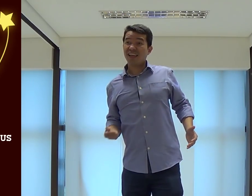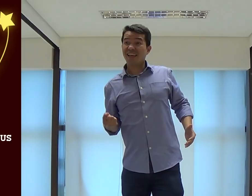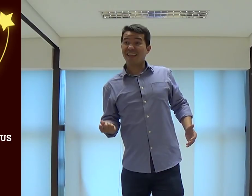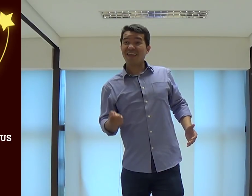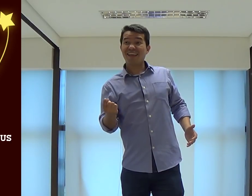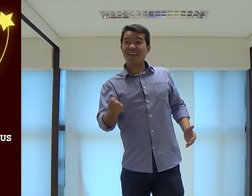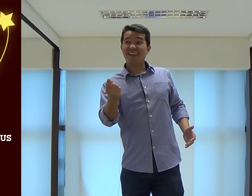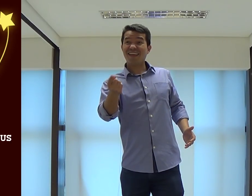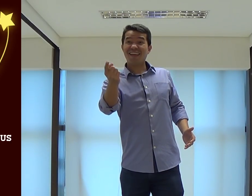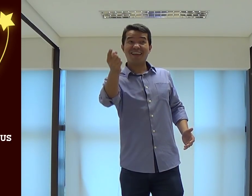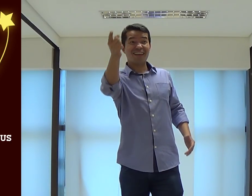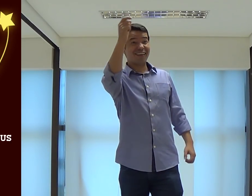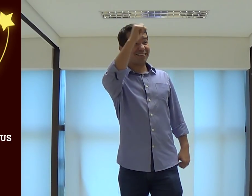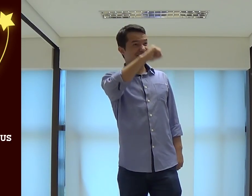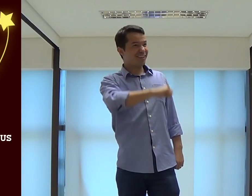que é a vida eterna.